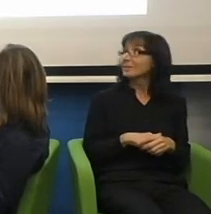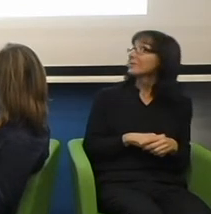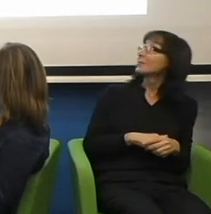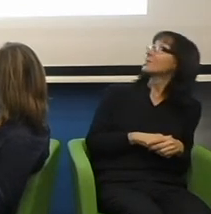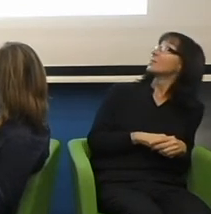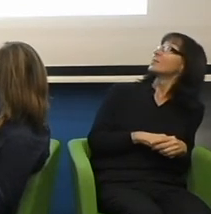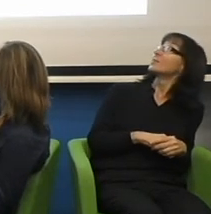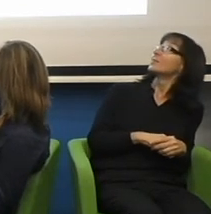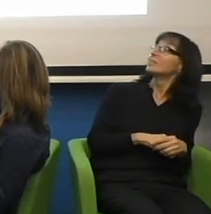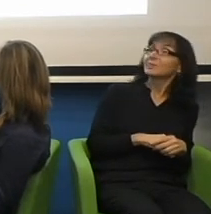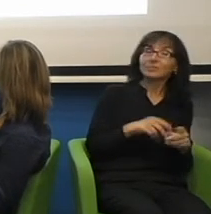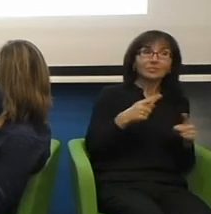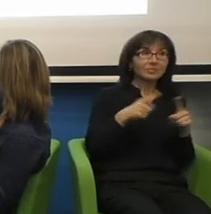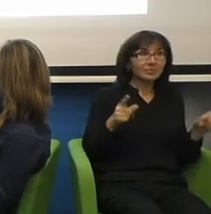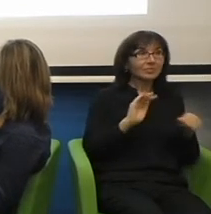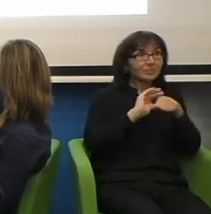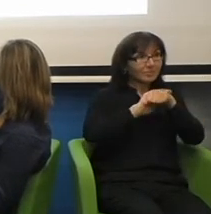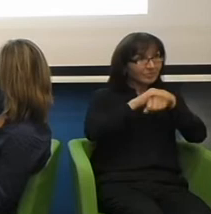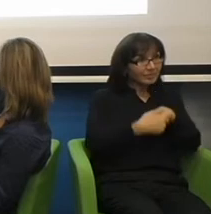No tak, ten okres szczęścia trwa,